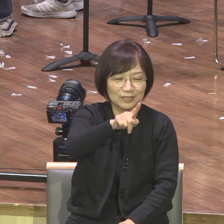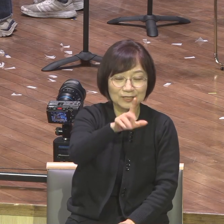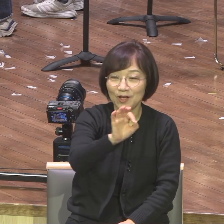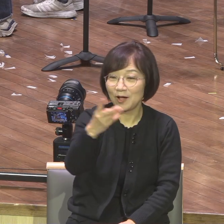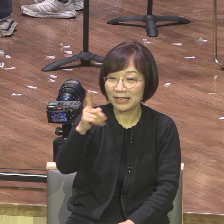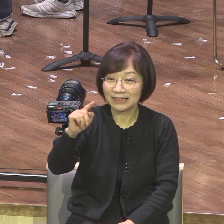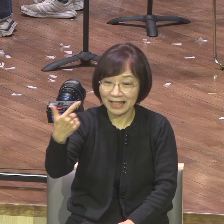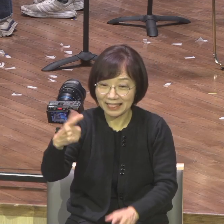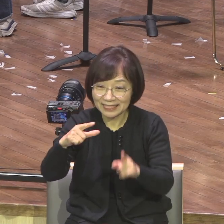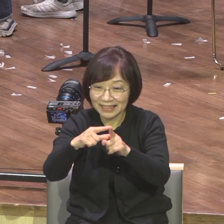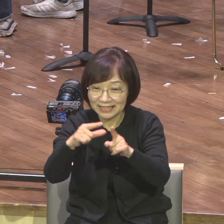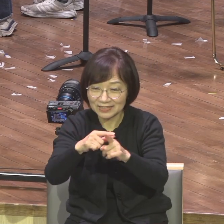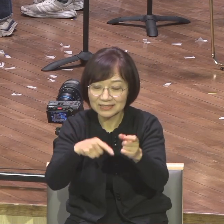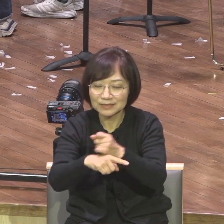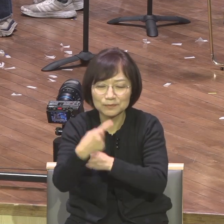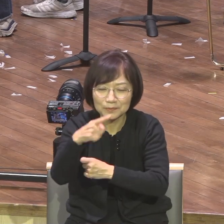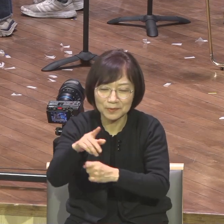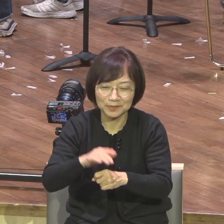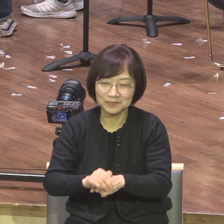하나님이 인간에게